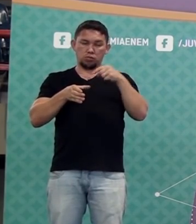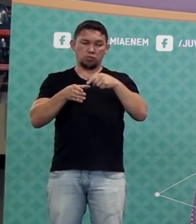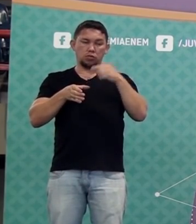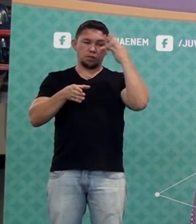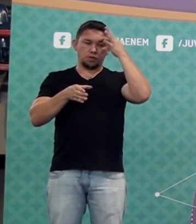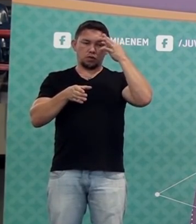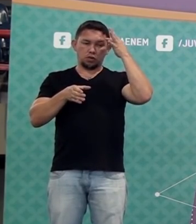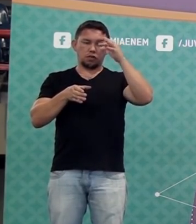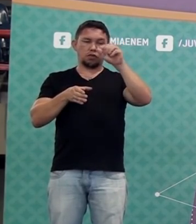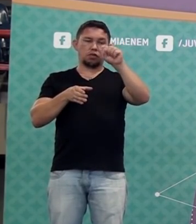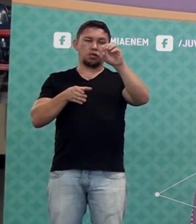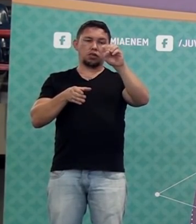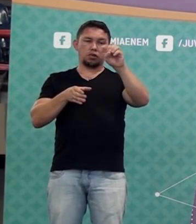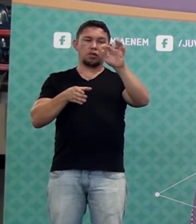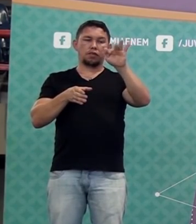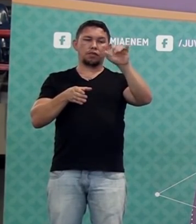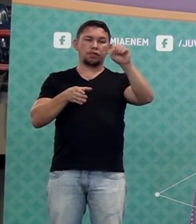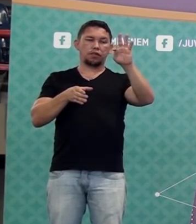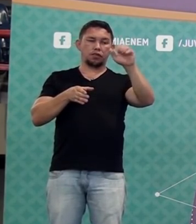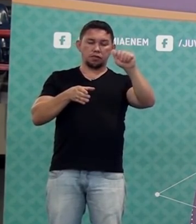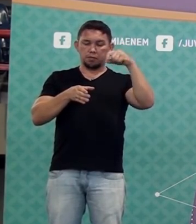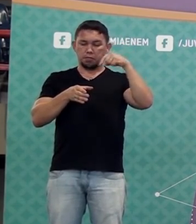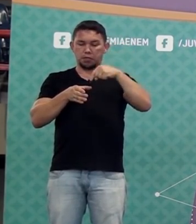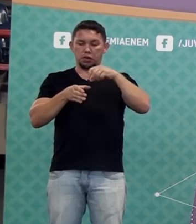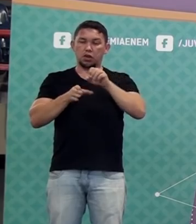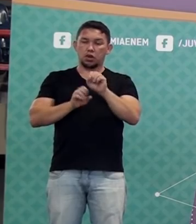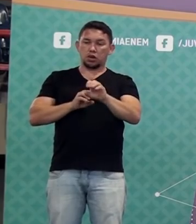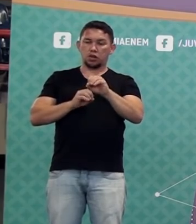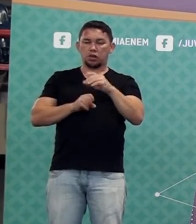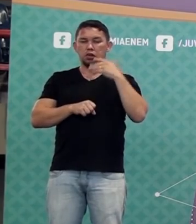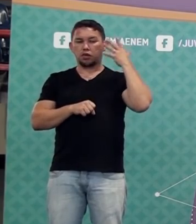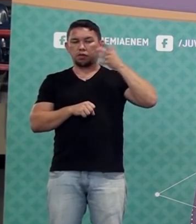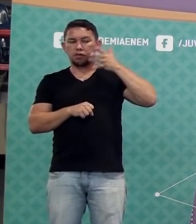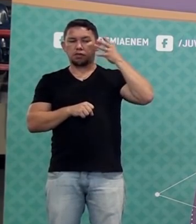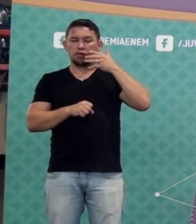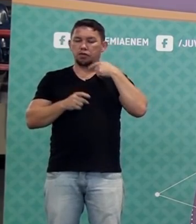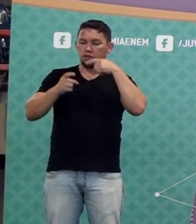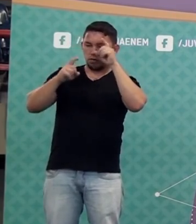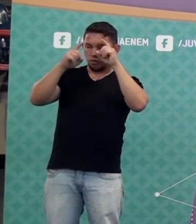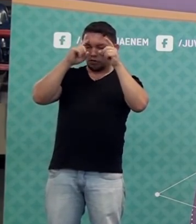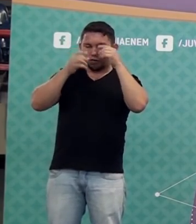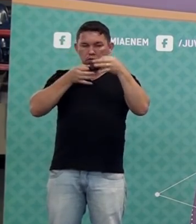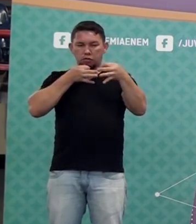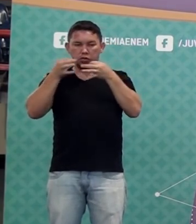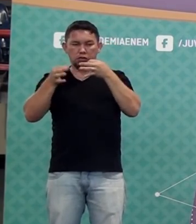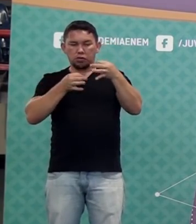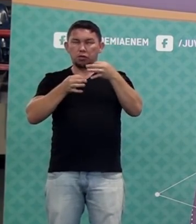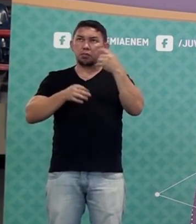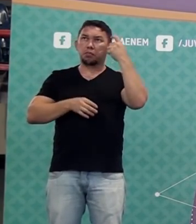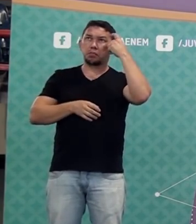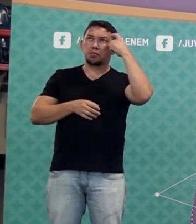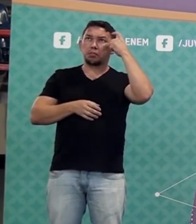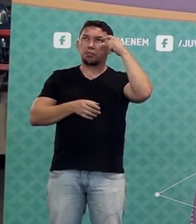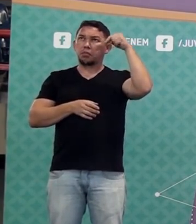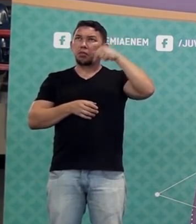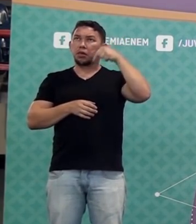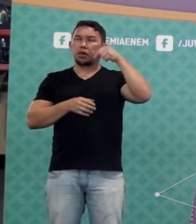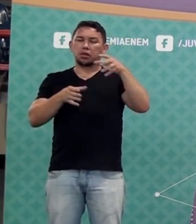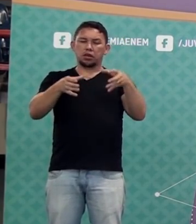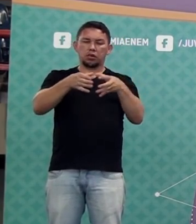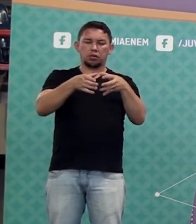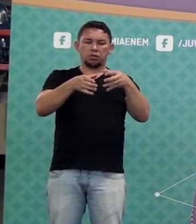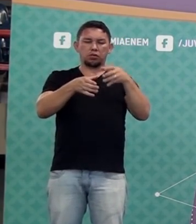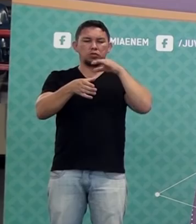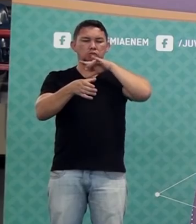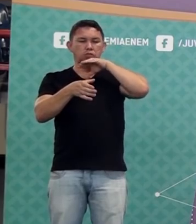acreditavam nisto e ensinavam a capacidade da retórica. A gente tem uma visão talvez negativa dos sofistas,